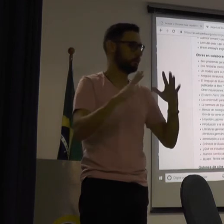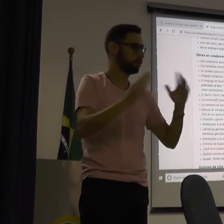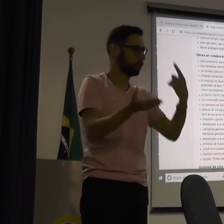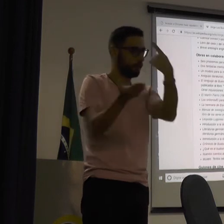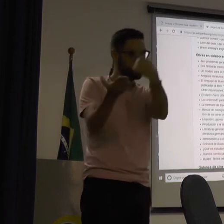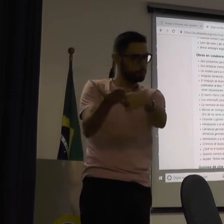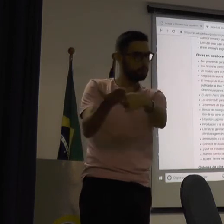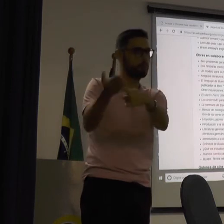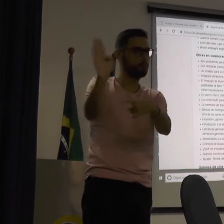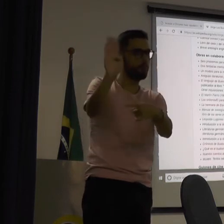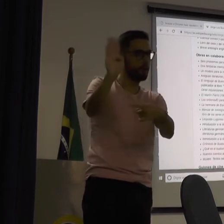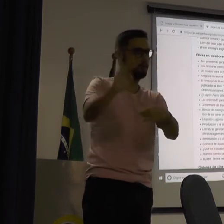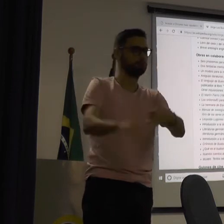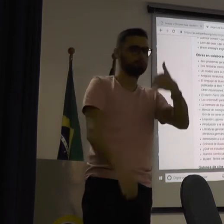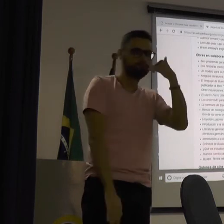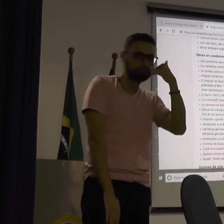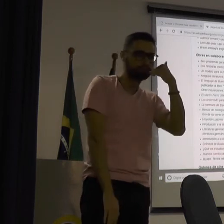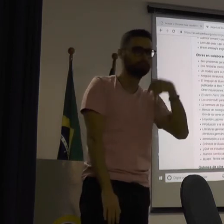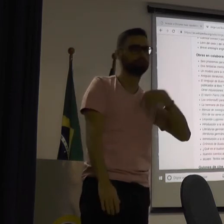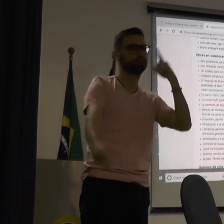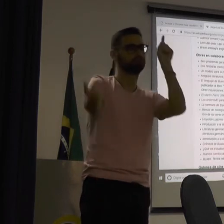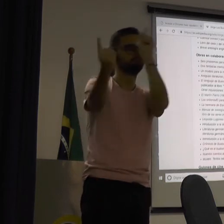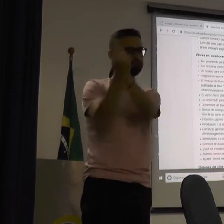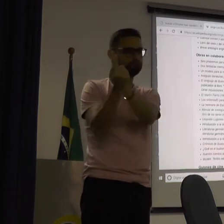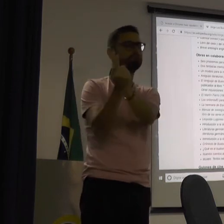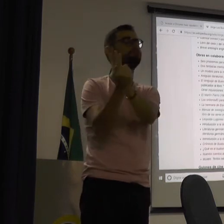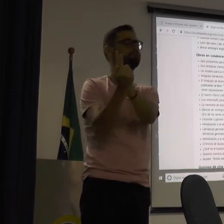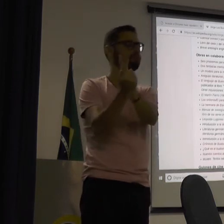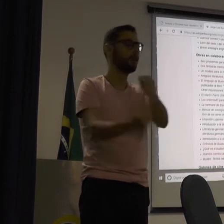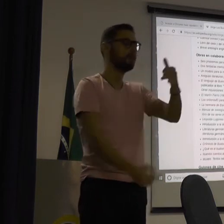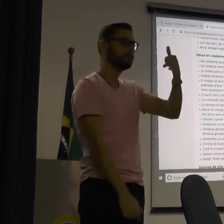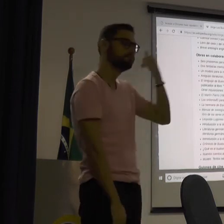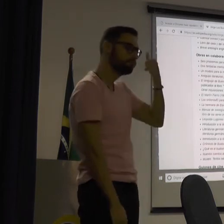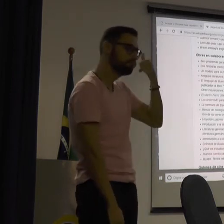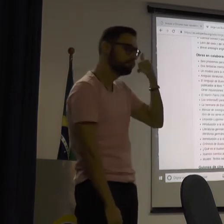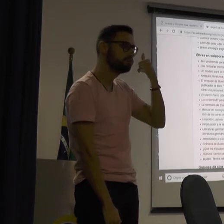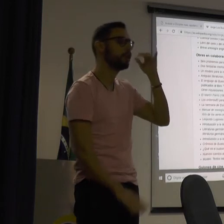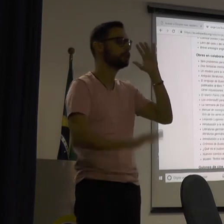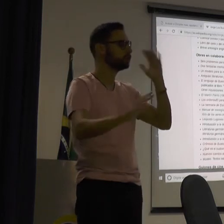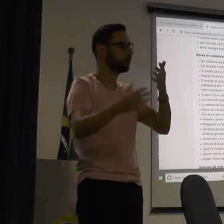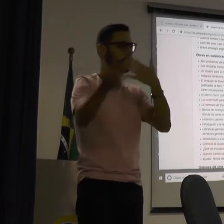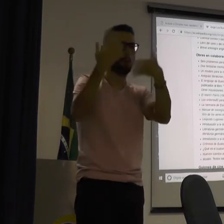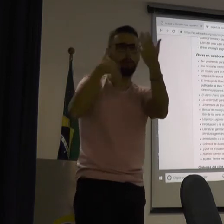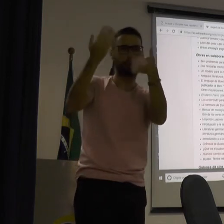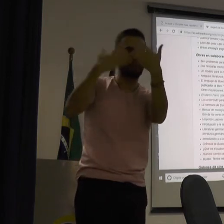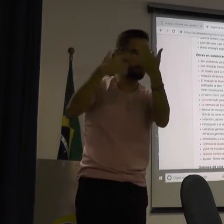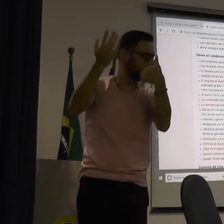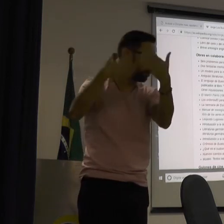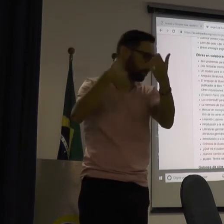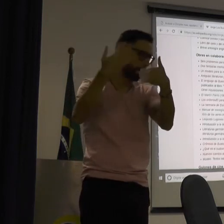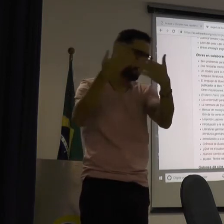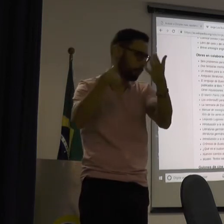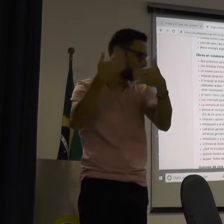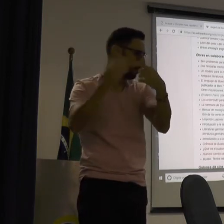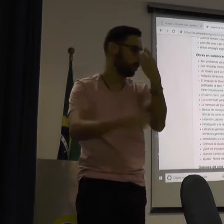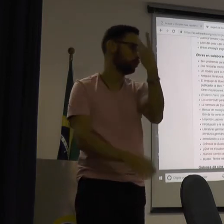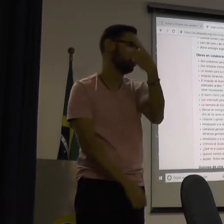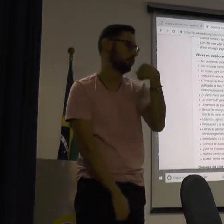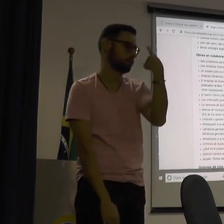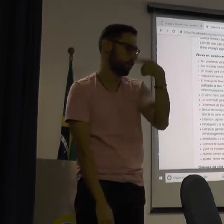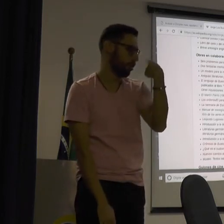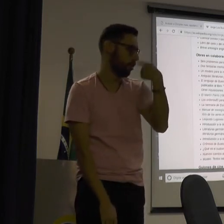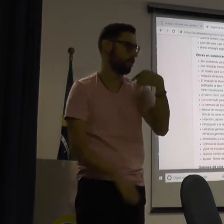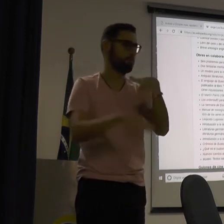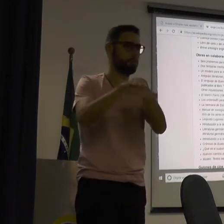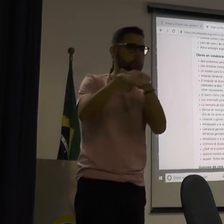marcou por telefone, sem intermediação, Borges atendeu, como ele atendia sempre, e ficou umas 2 horas conversando